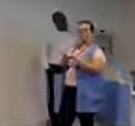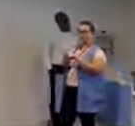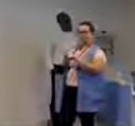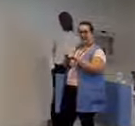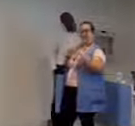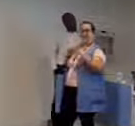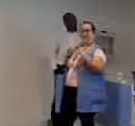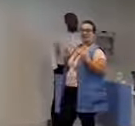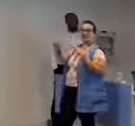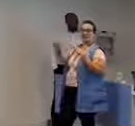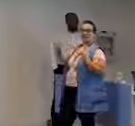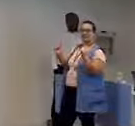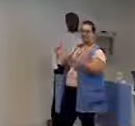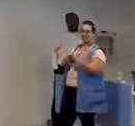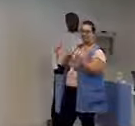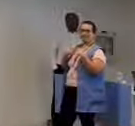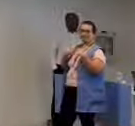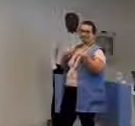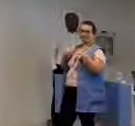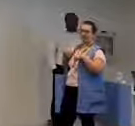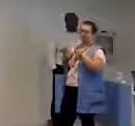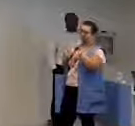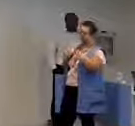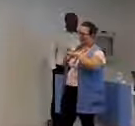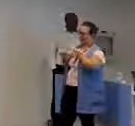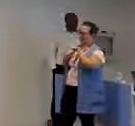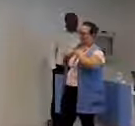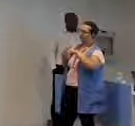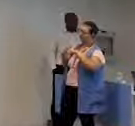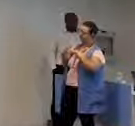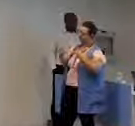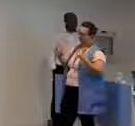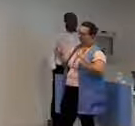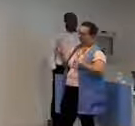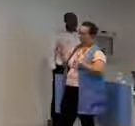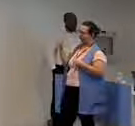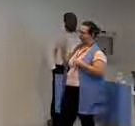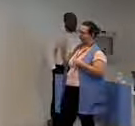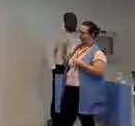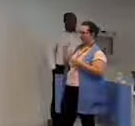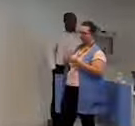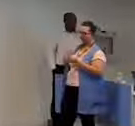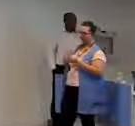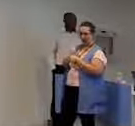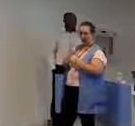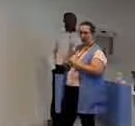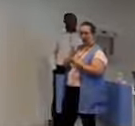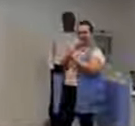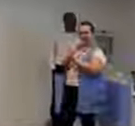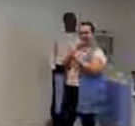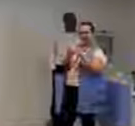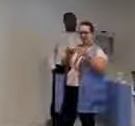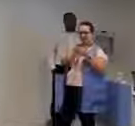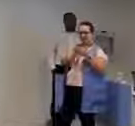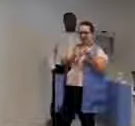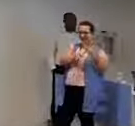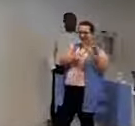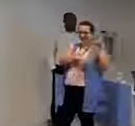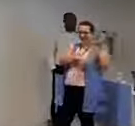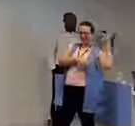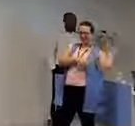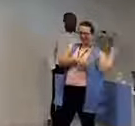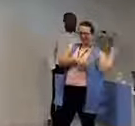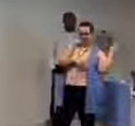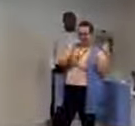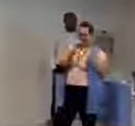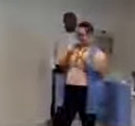tecnologia, tá certo? Trabalhar como se trabalhava há 20 anos fazendo uma ferramenta não é mais possível. A gente